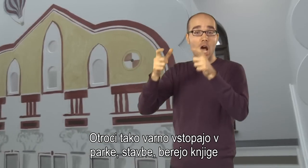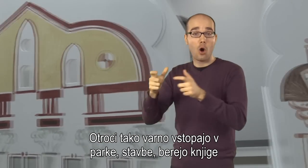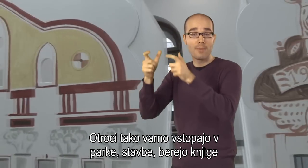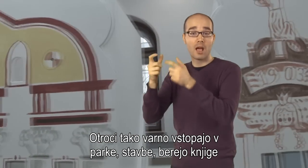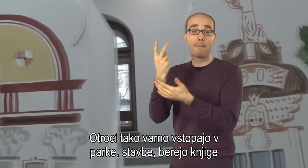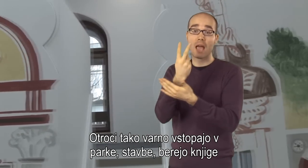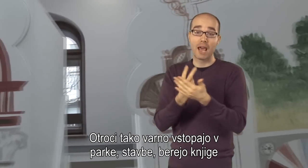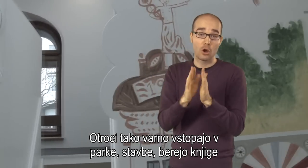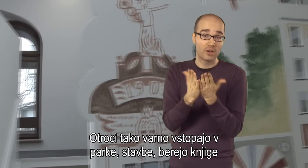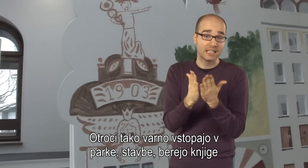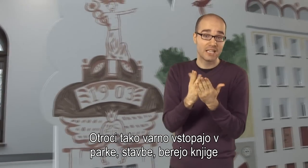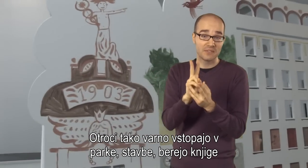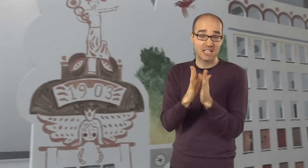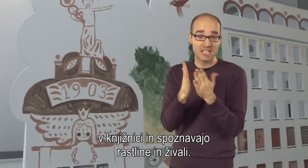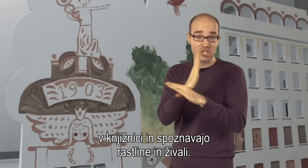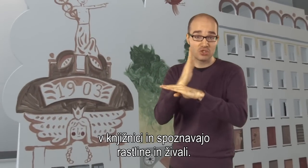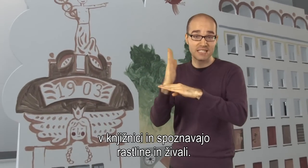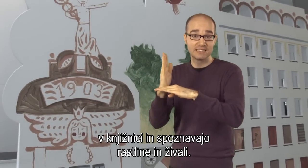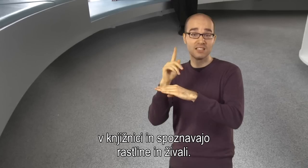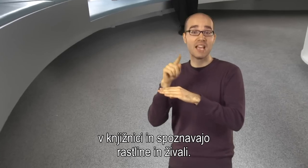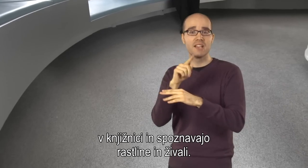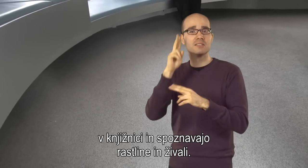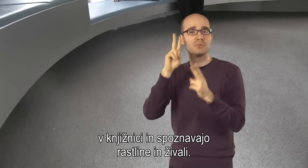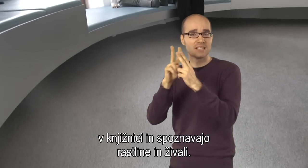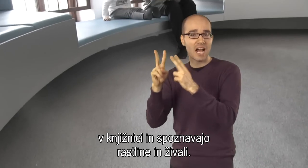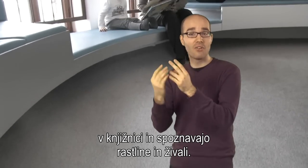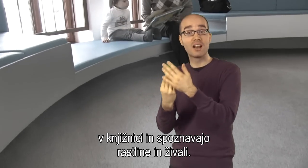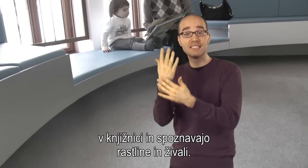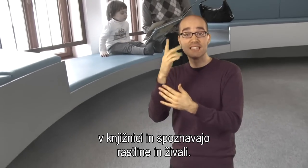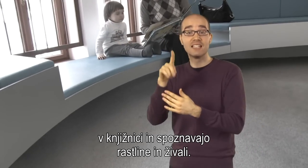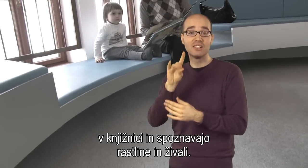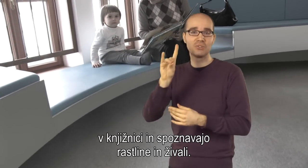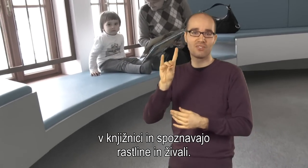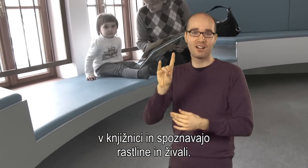berejo knjige v knjižnici in spoznavajo rastline in živali.